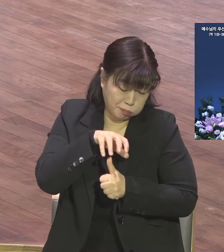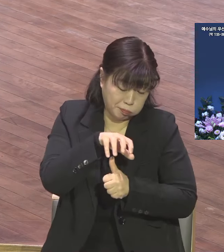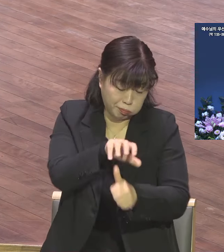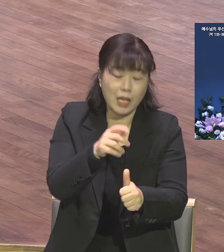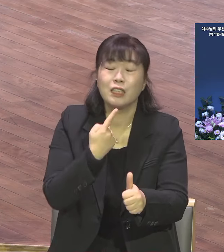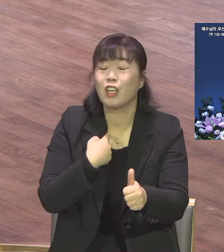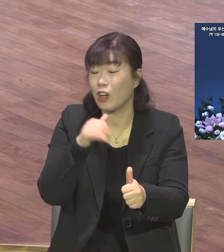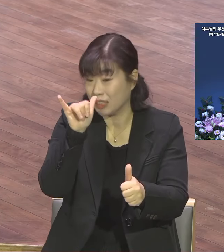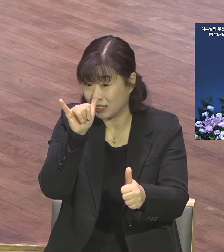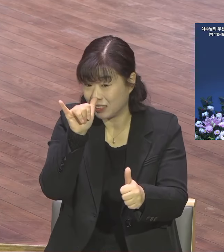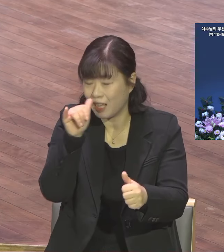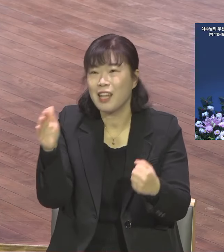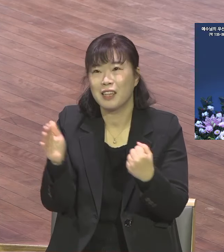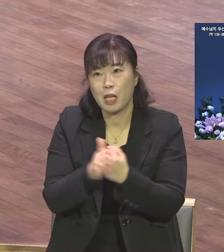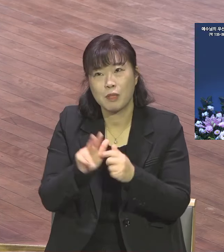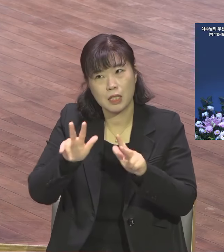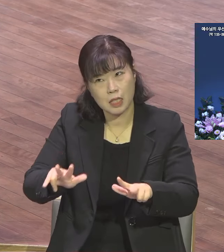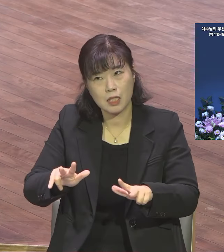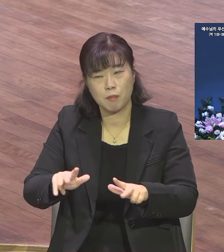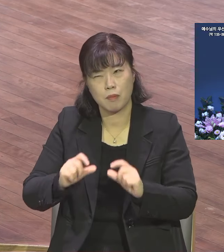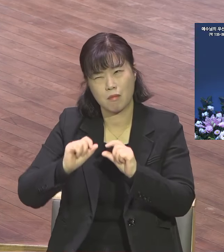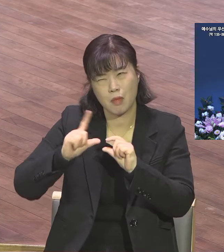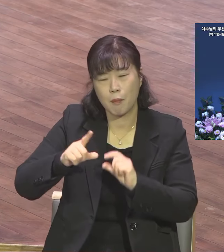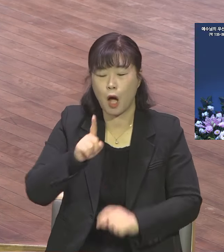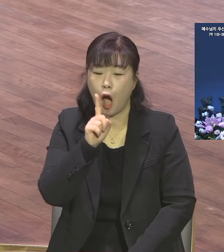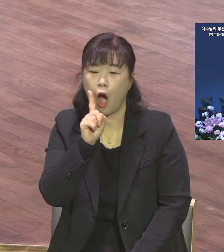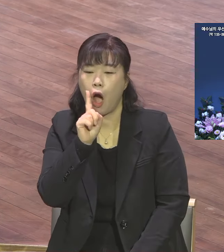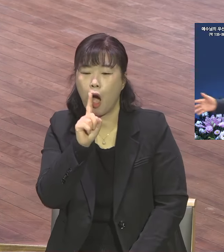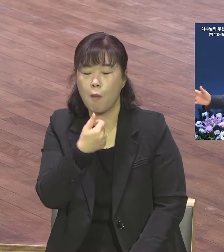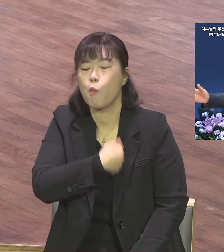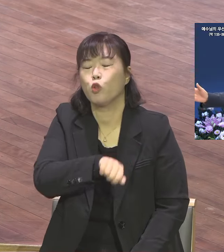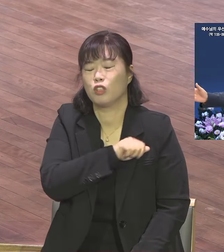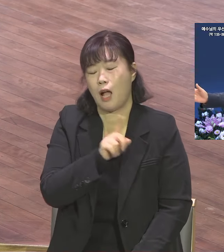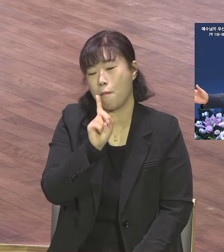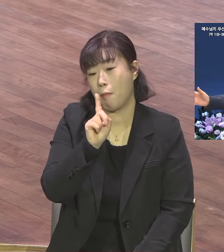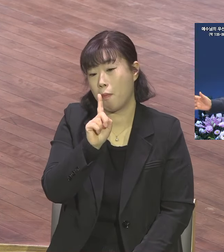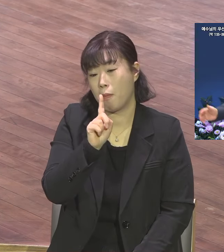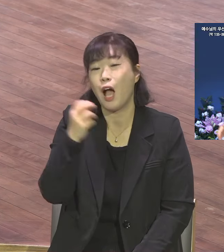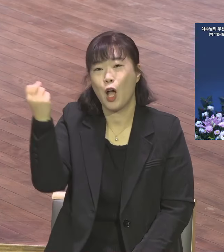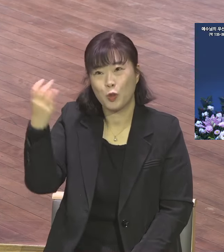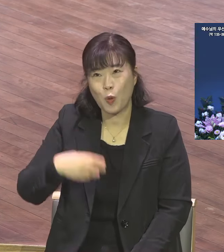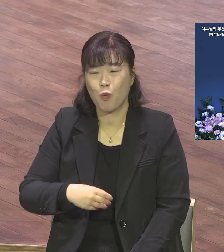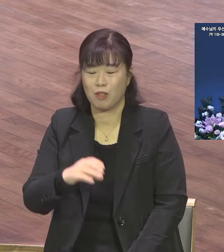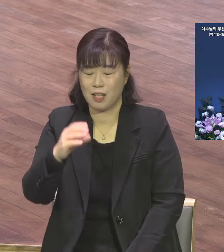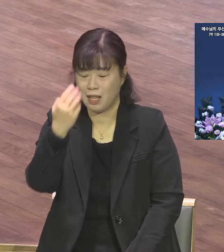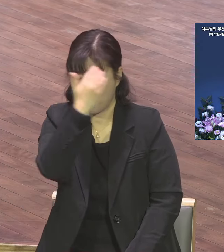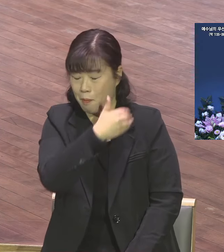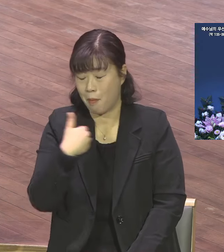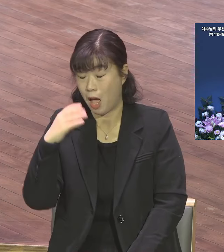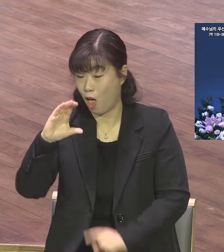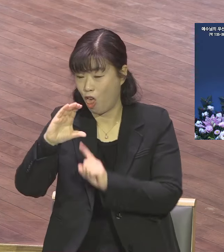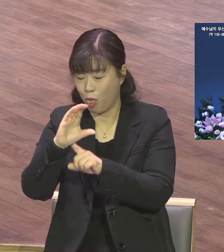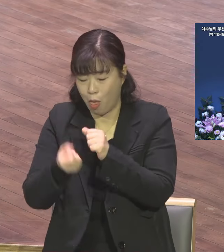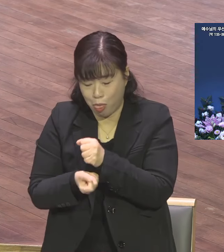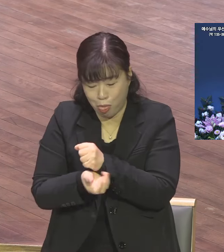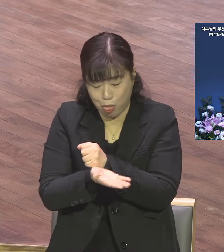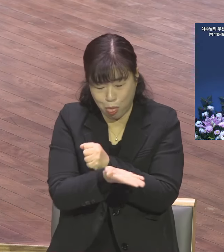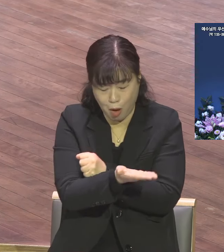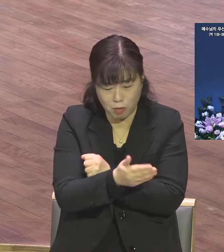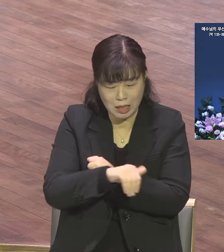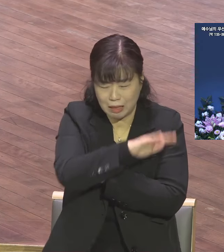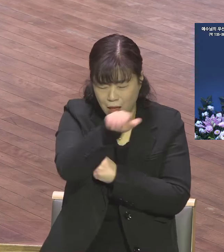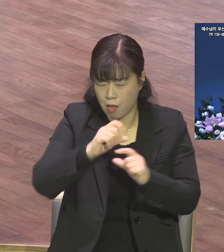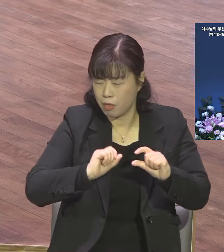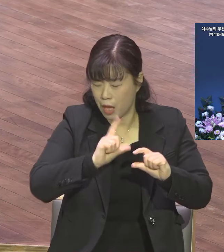있는 종교가 천주교였어요. 그러니까 싹 다 천주교예요. 이 파나마만